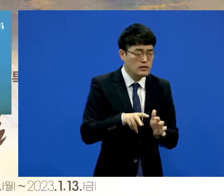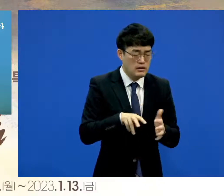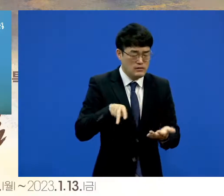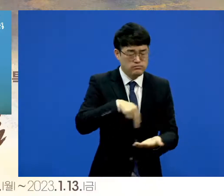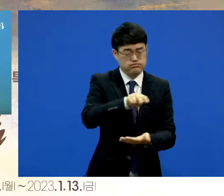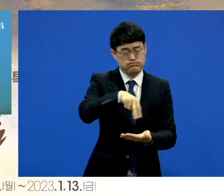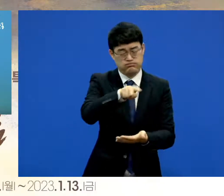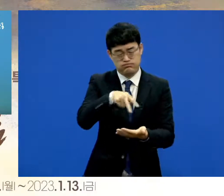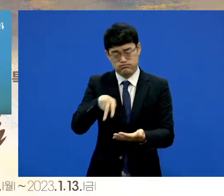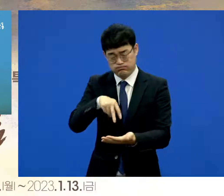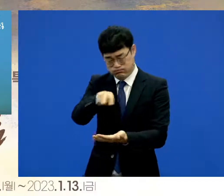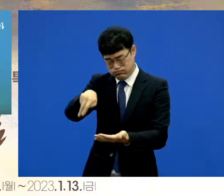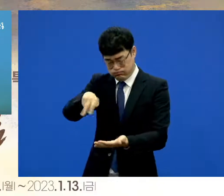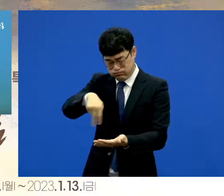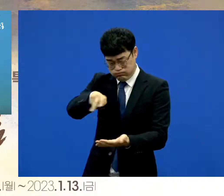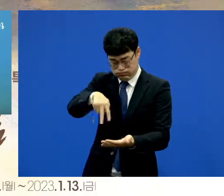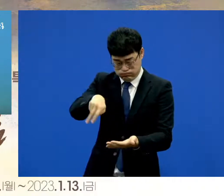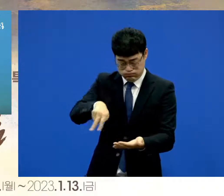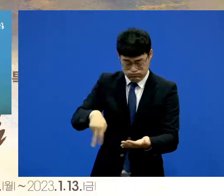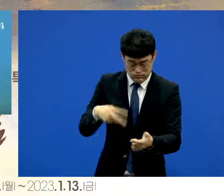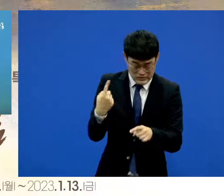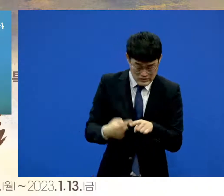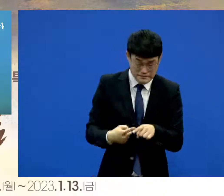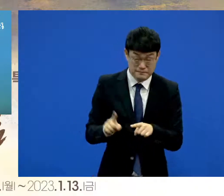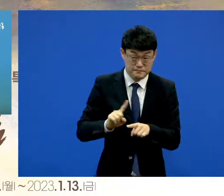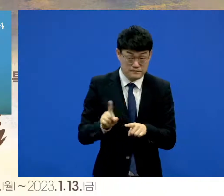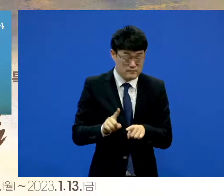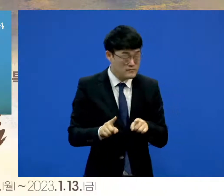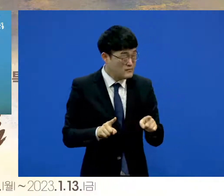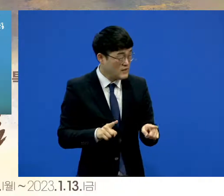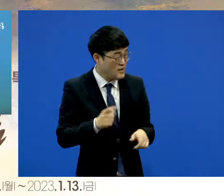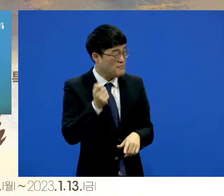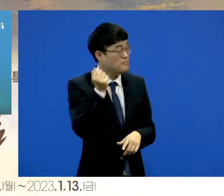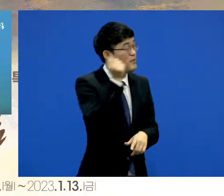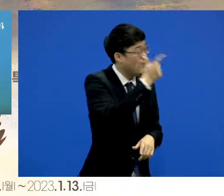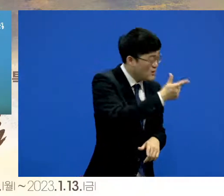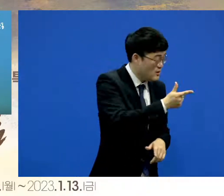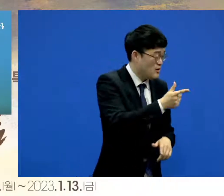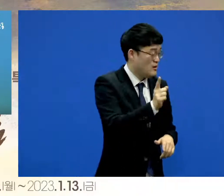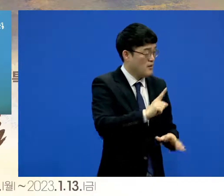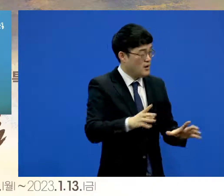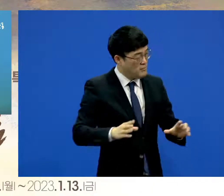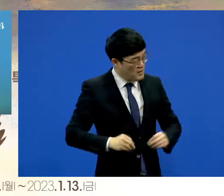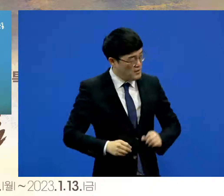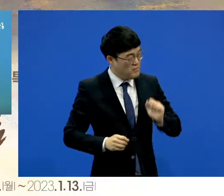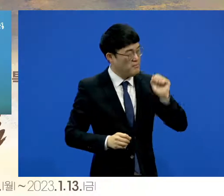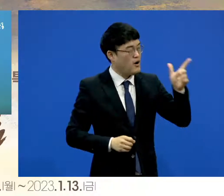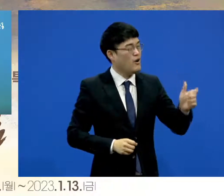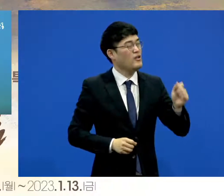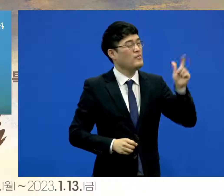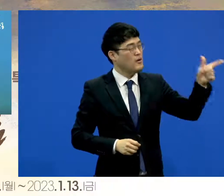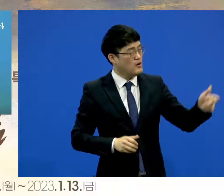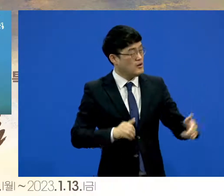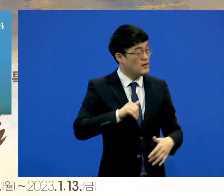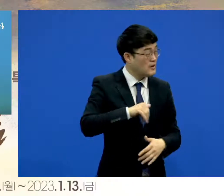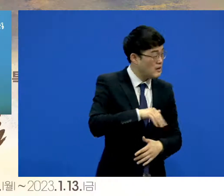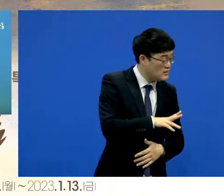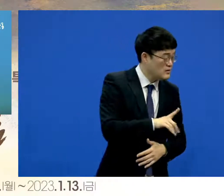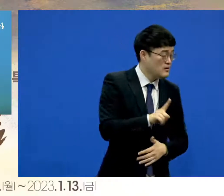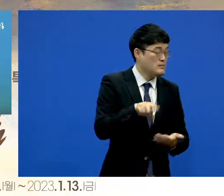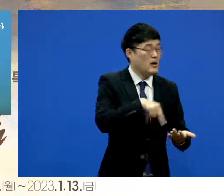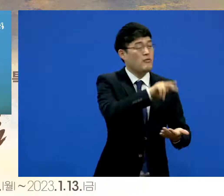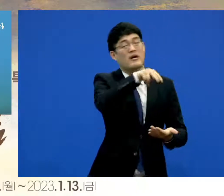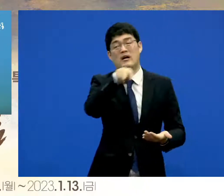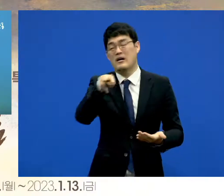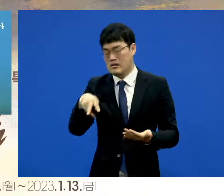그리고 엉뚱한 방향으로 흘러버렸습니다. 그 세월이 오래됐어요. 그래서 멀리 갔더니 이제는 그는